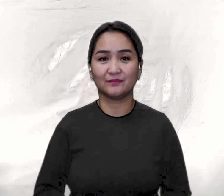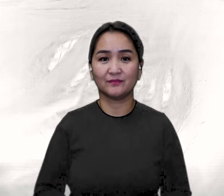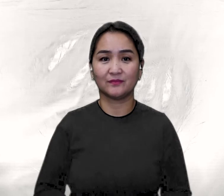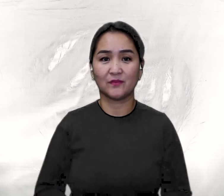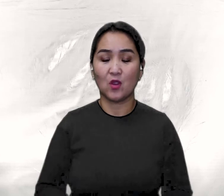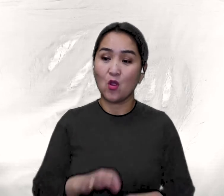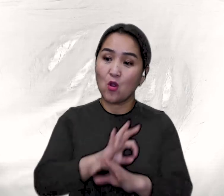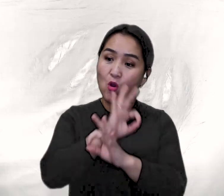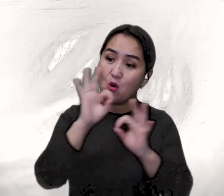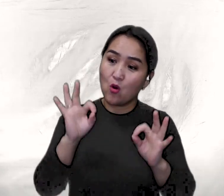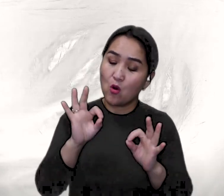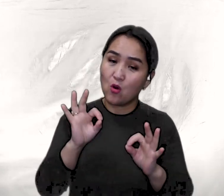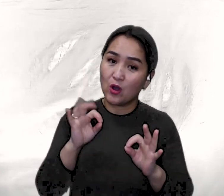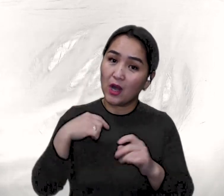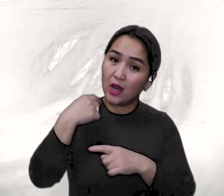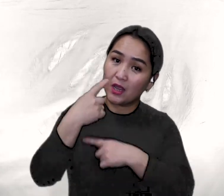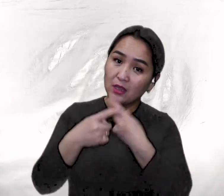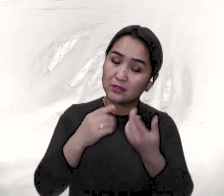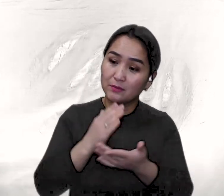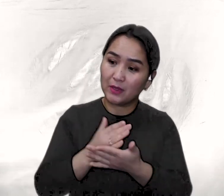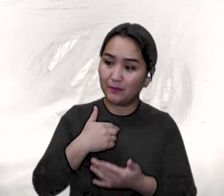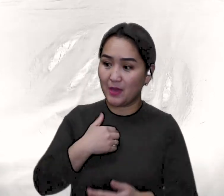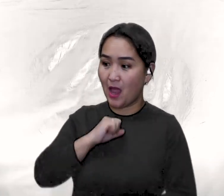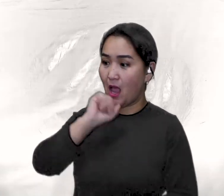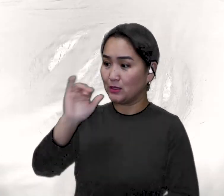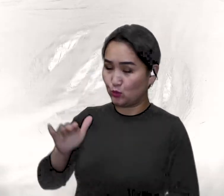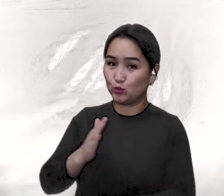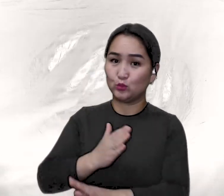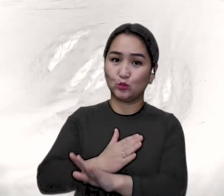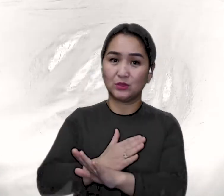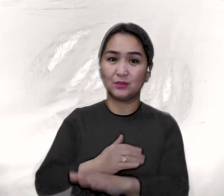тамд уур хуваалцах юм байна уу? Миний асуулт юу нь бол